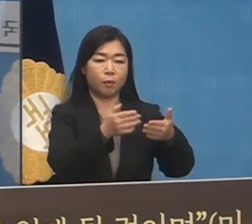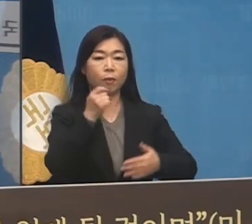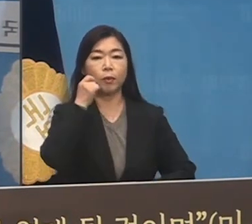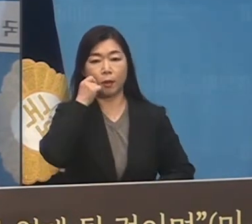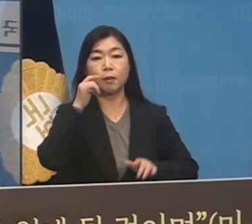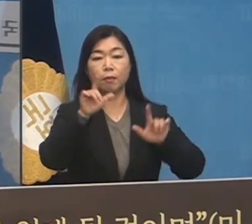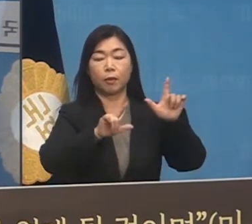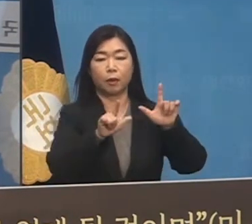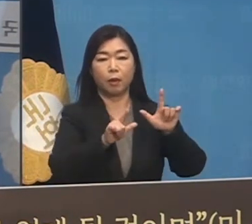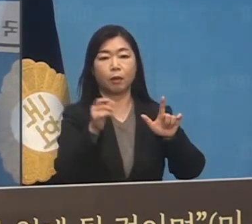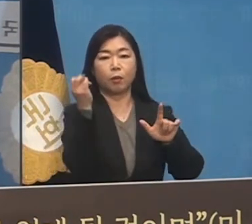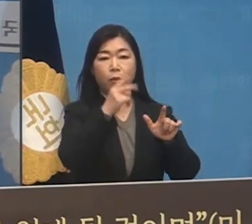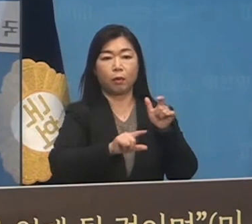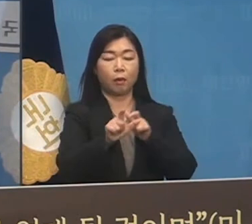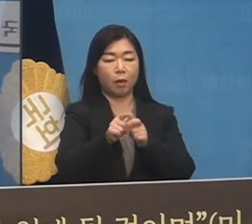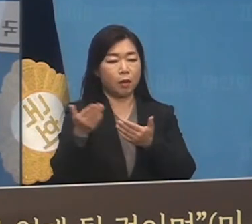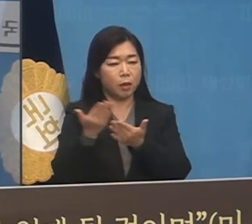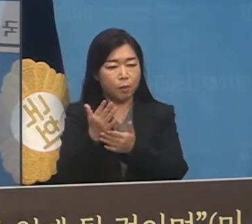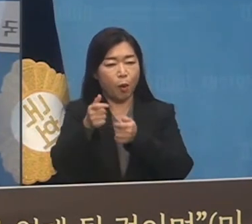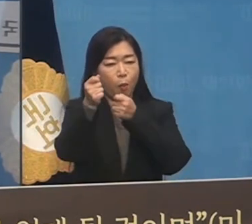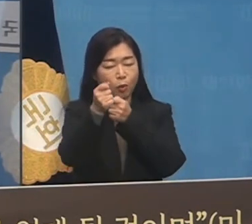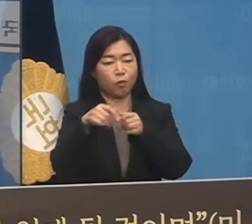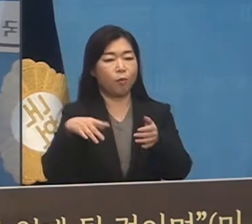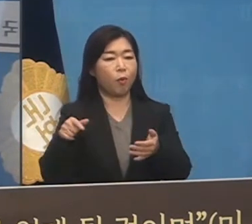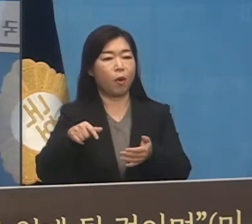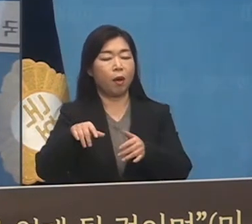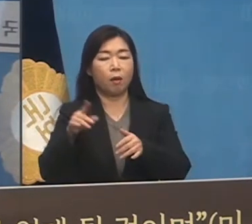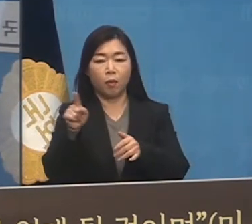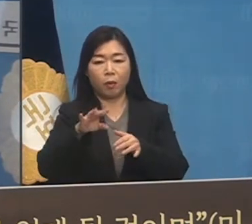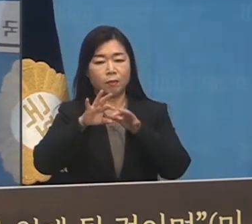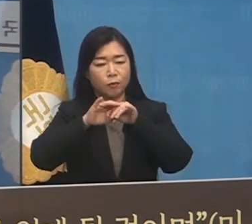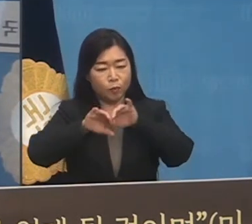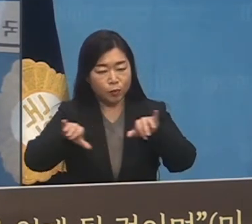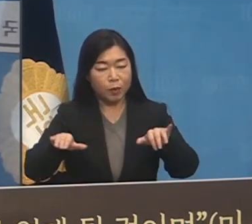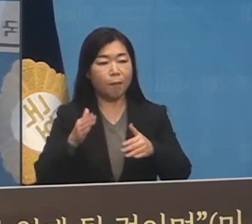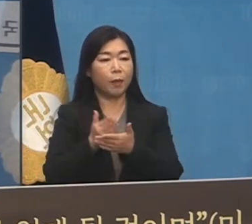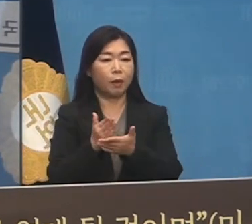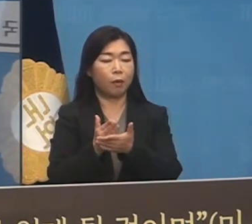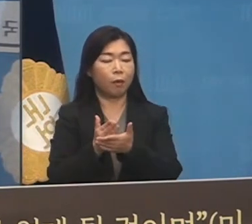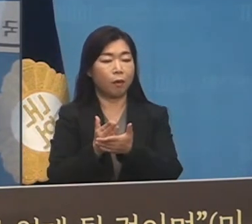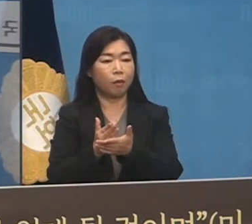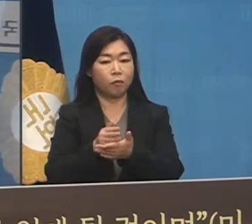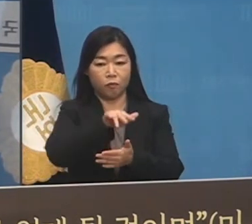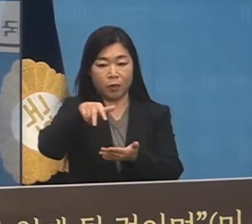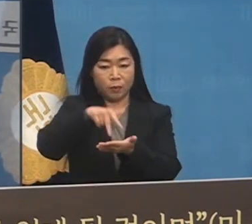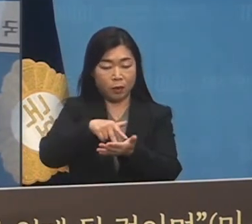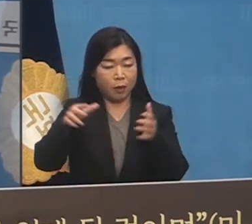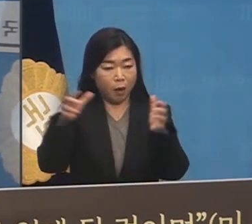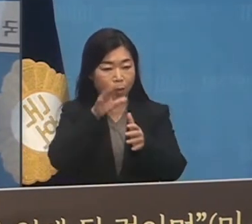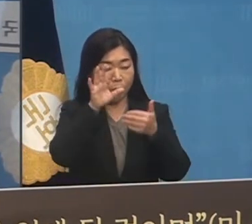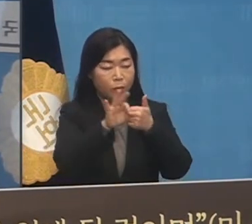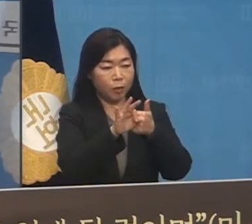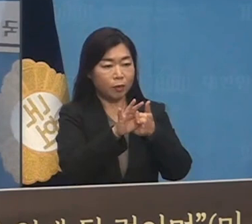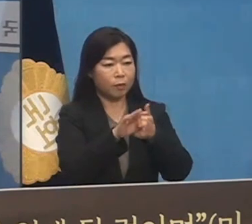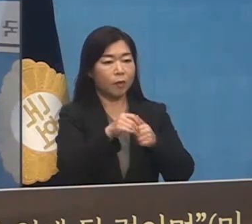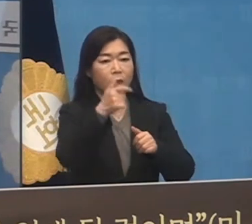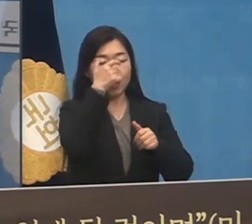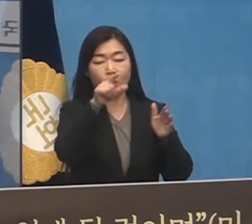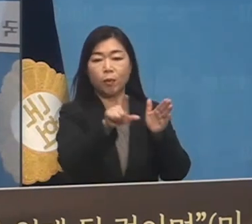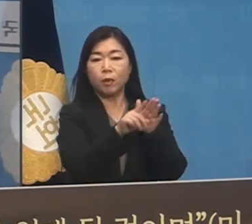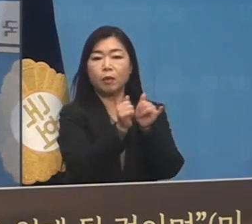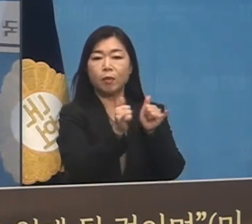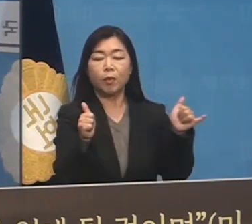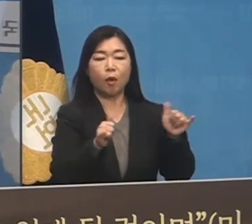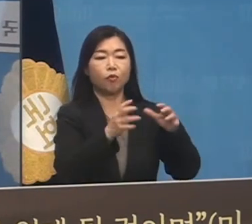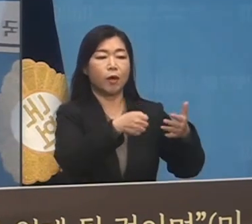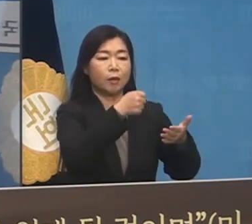지경입니다. 여기에 진보 보수가 있을 수 없습니다. 최소한 기독교인이라면